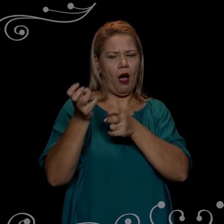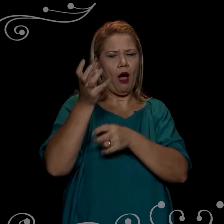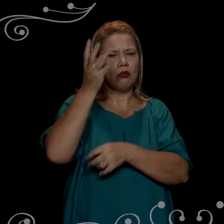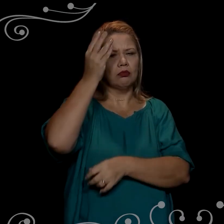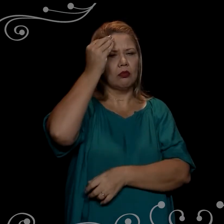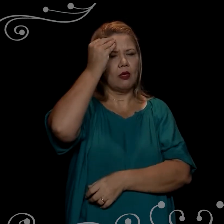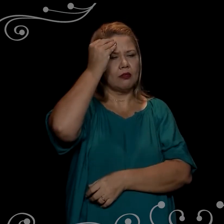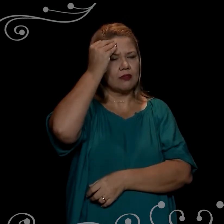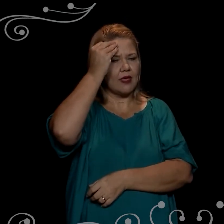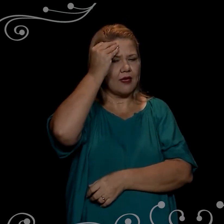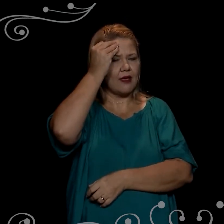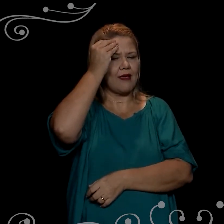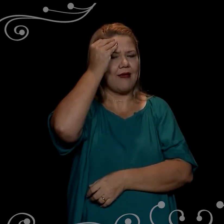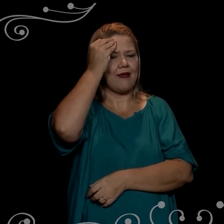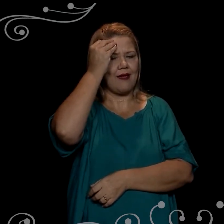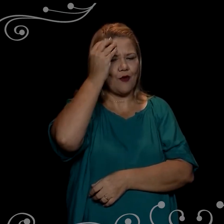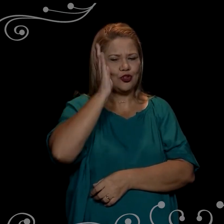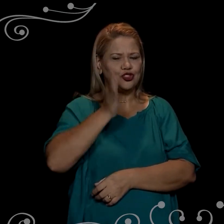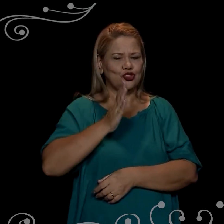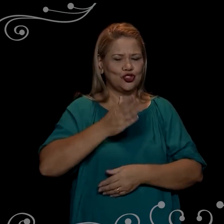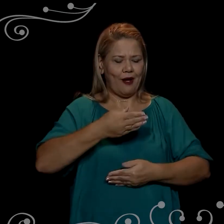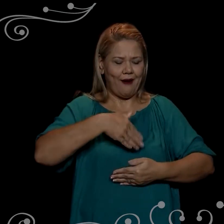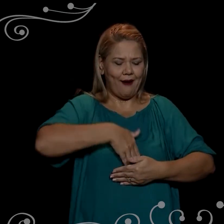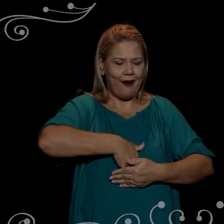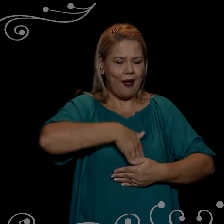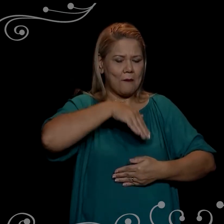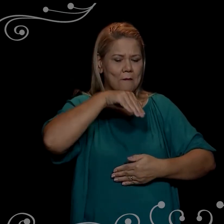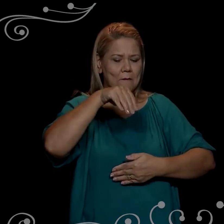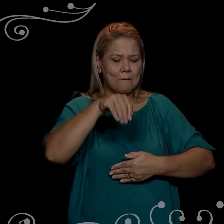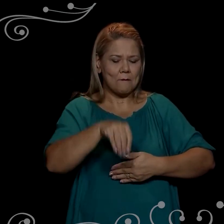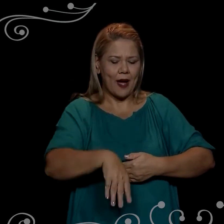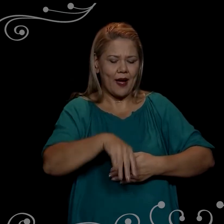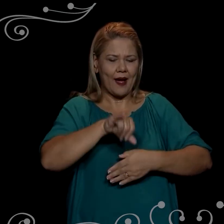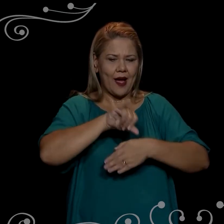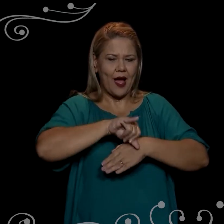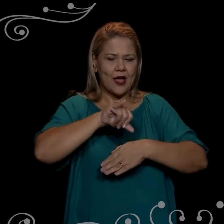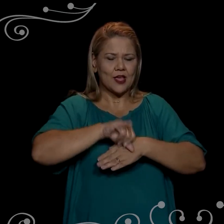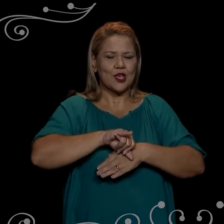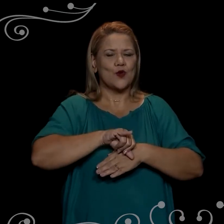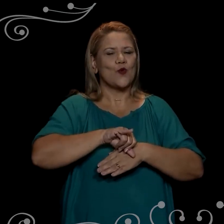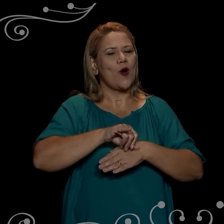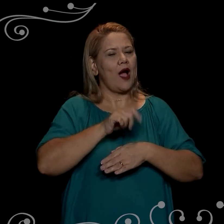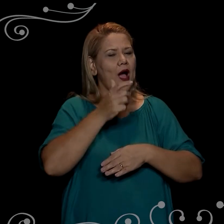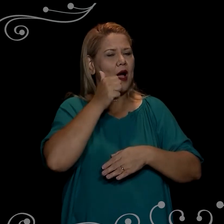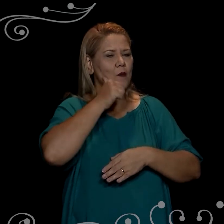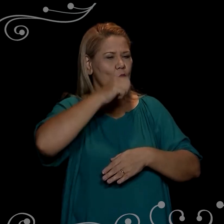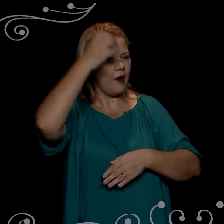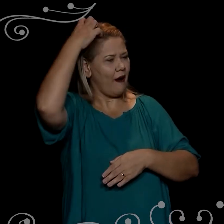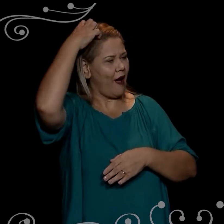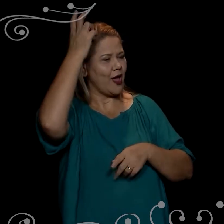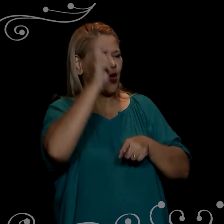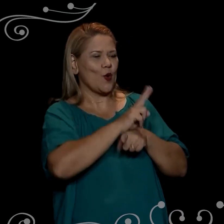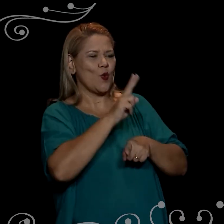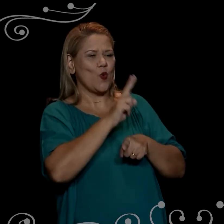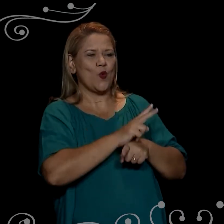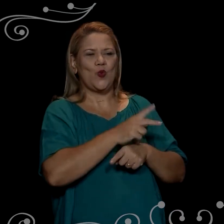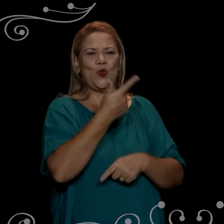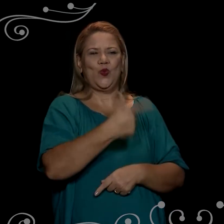que a princesinha estava sem a proteção de sua mãe, a rainha. E assim, antes